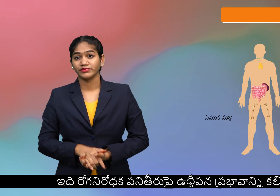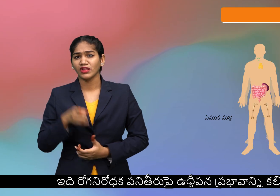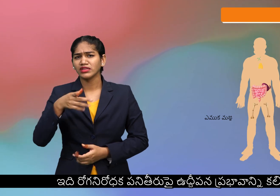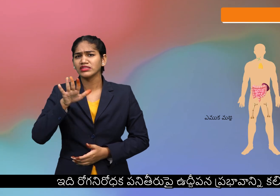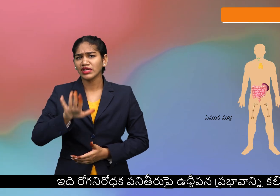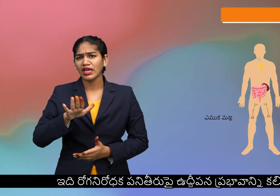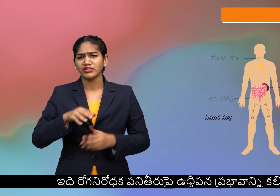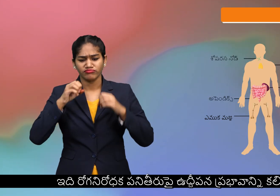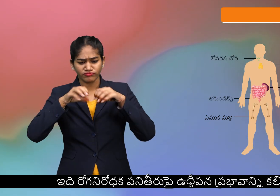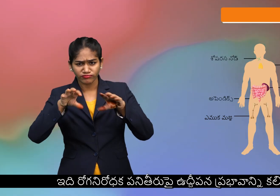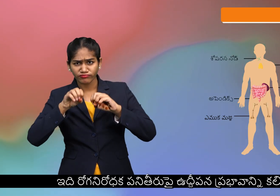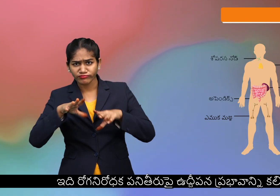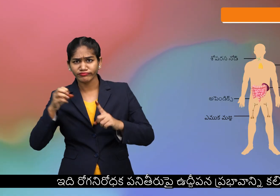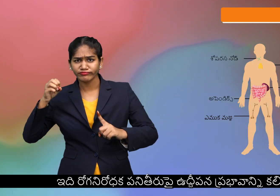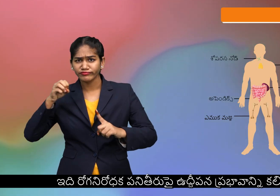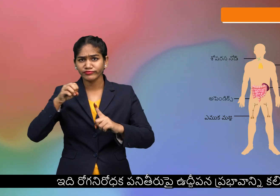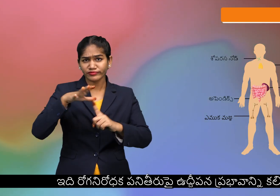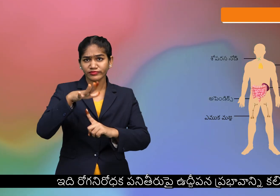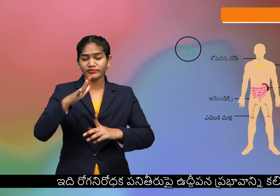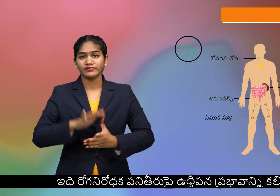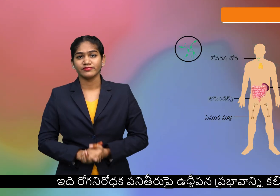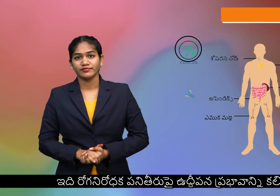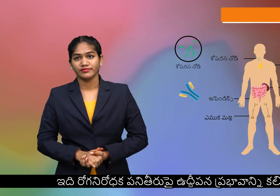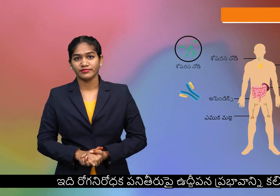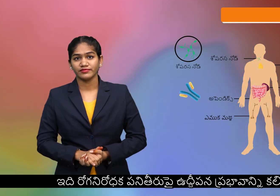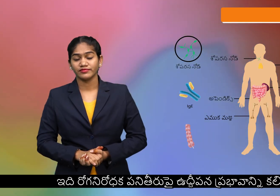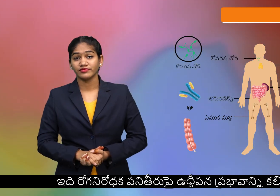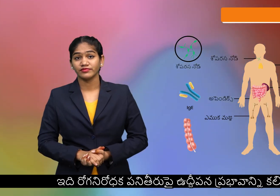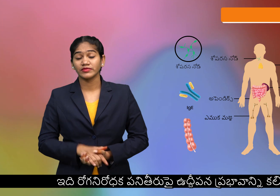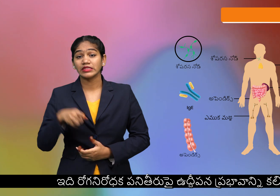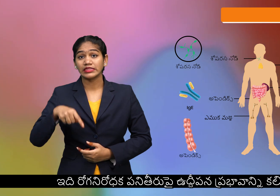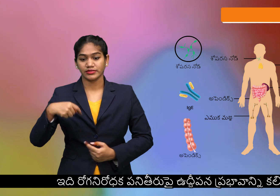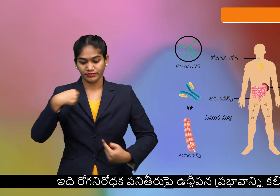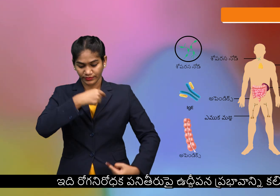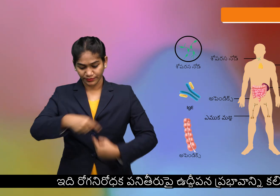ఇది రోగనిరోధక పనితీరుపై ఉద్దీపన ప్రభావాన్ని కలిగి ఉంటుంది.